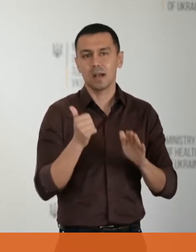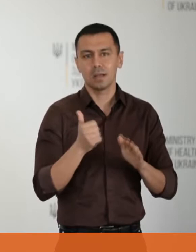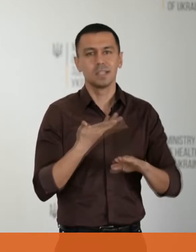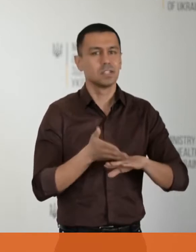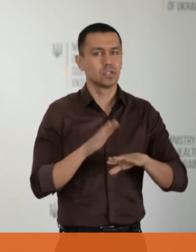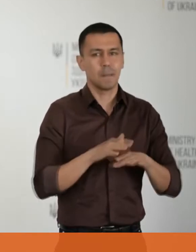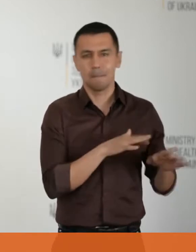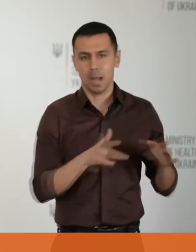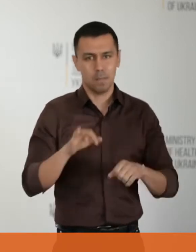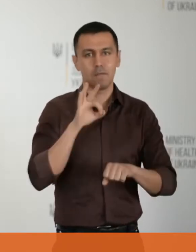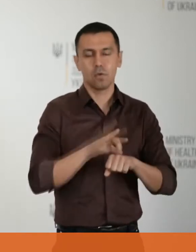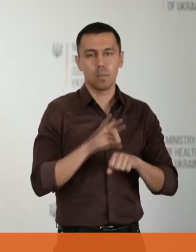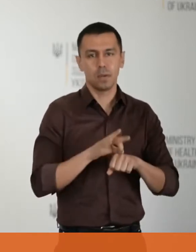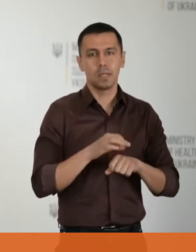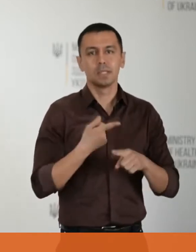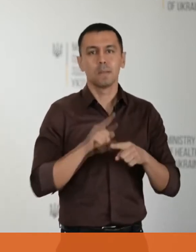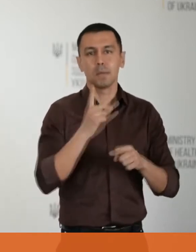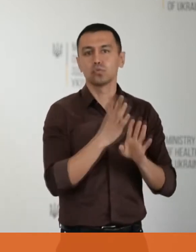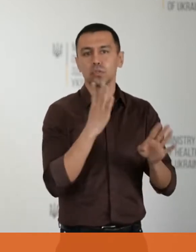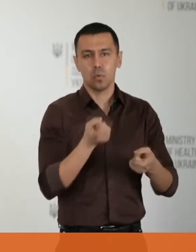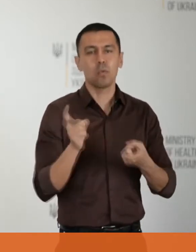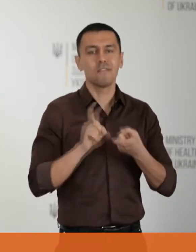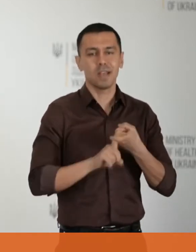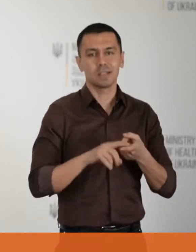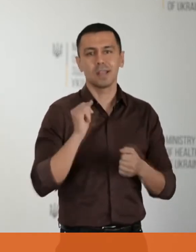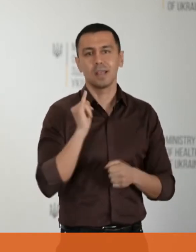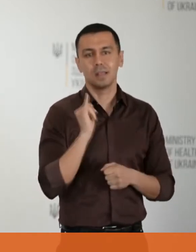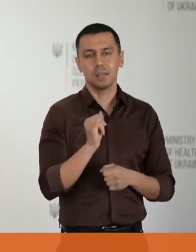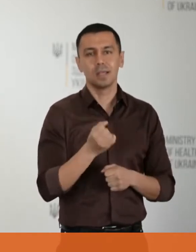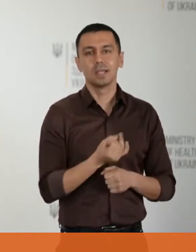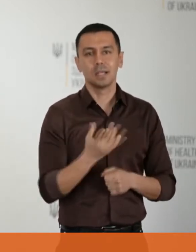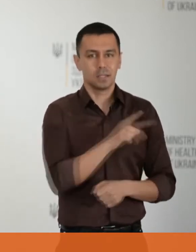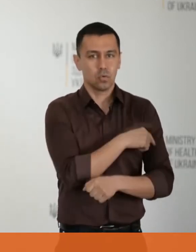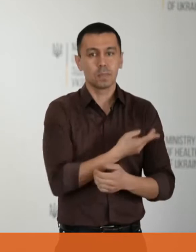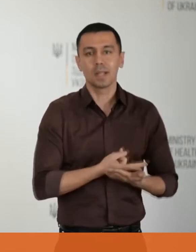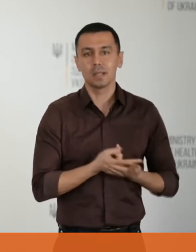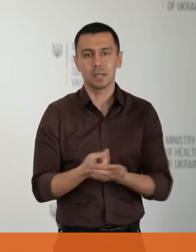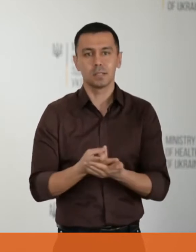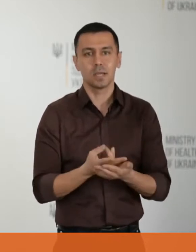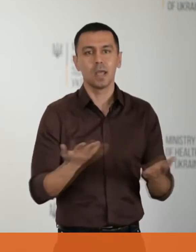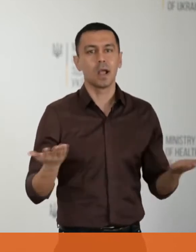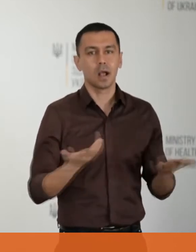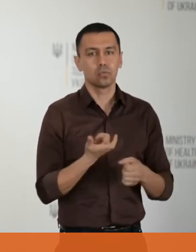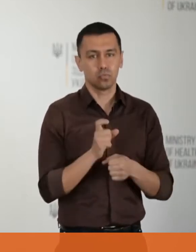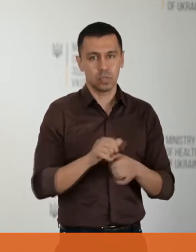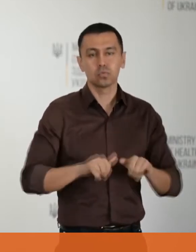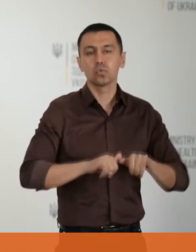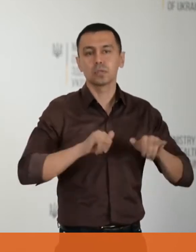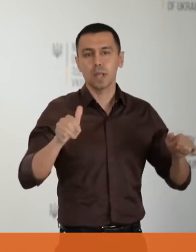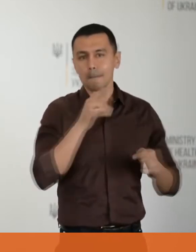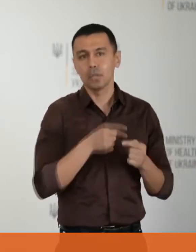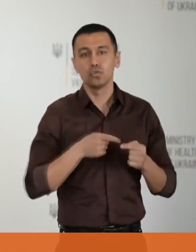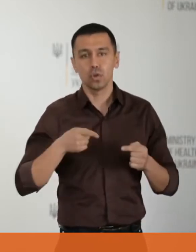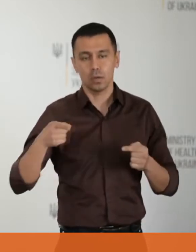тяжкий перебіг хвороби. З цим в першу чергу пов'язана і кількість госпіталізацій, яка значно зросла